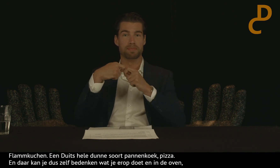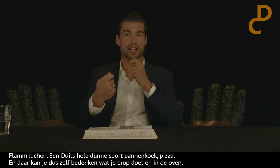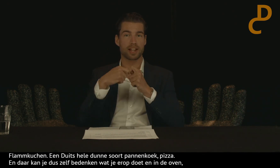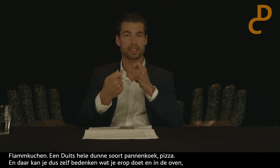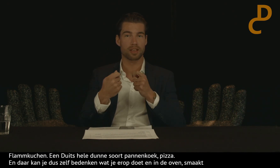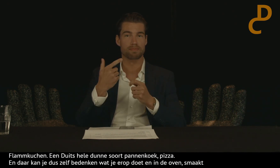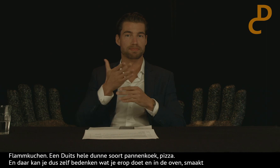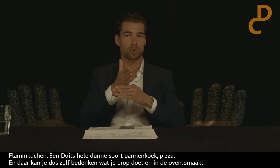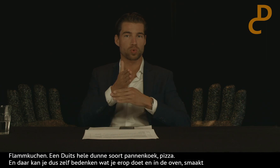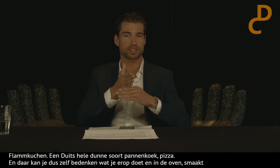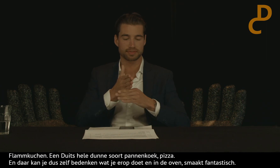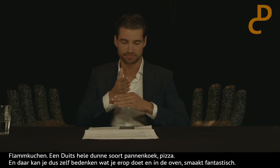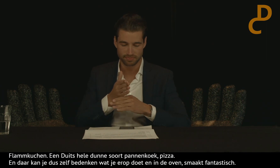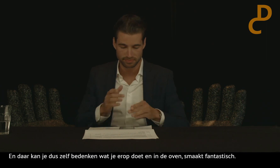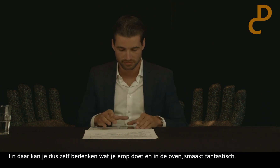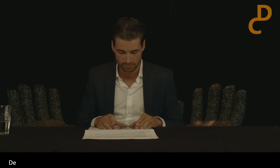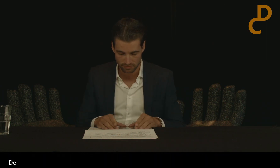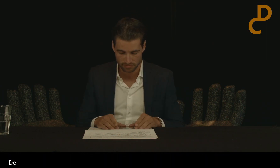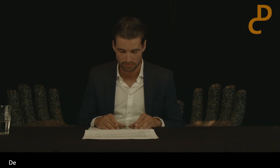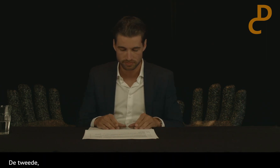tweede is bananenbrood.